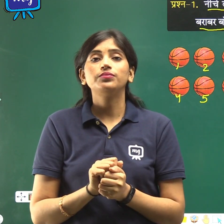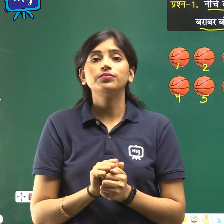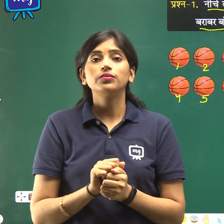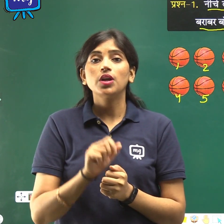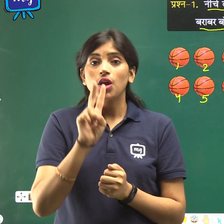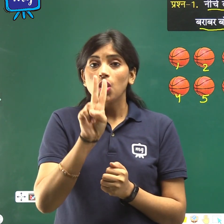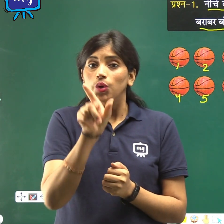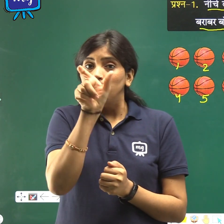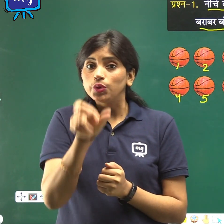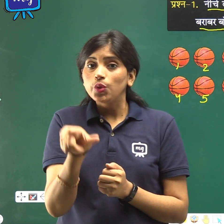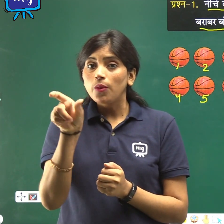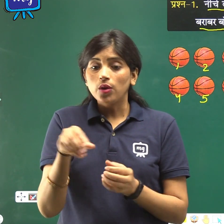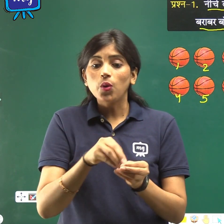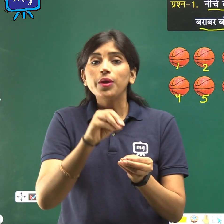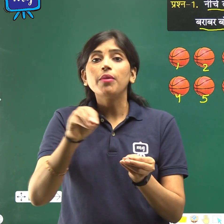2 बच्चों में बांटे